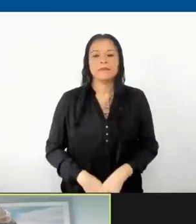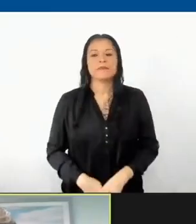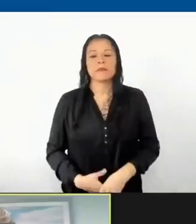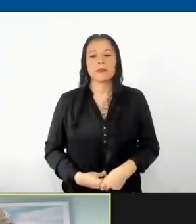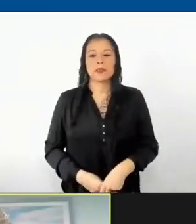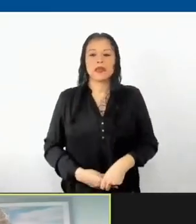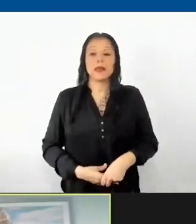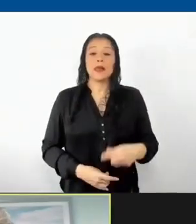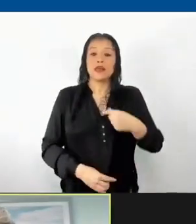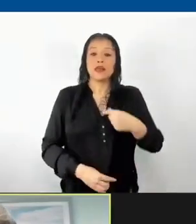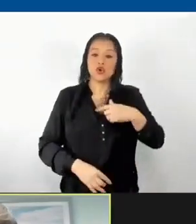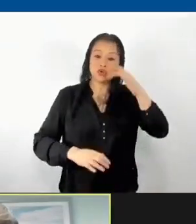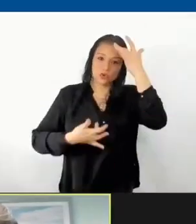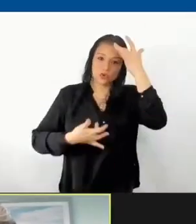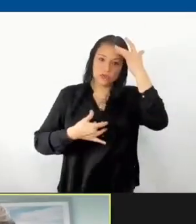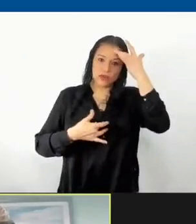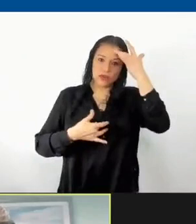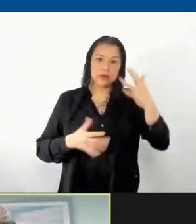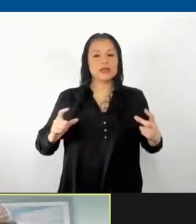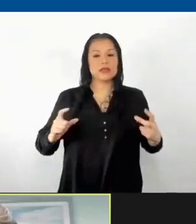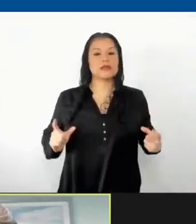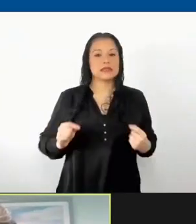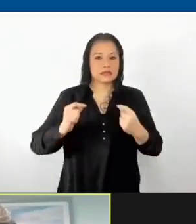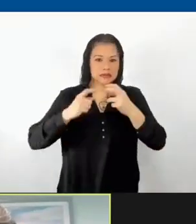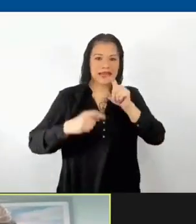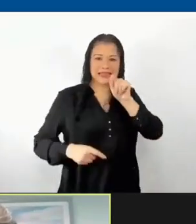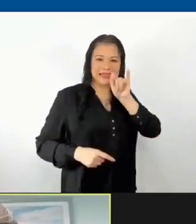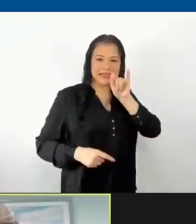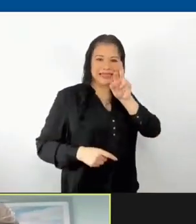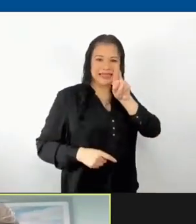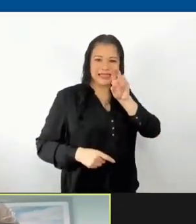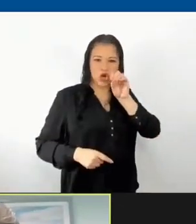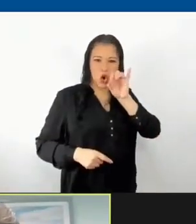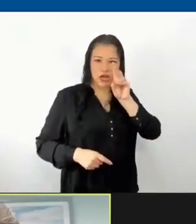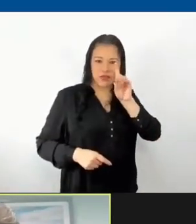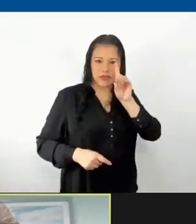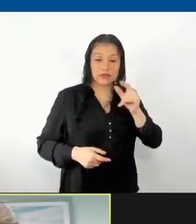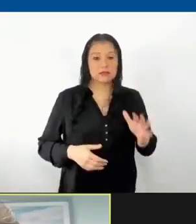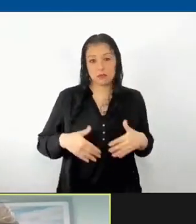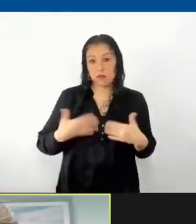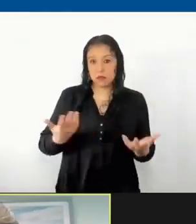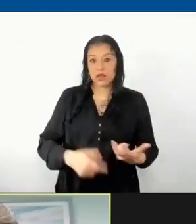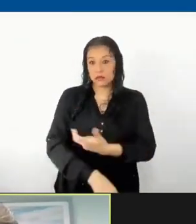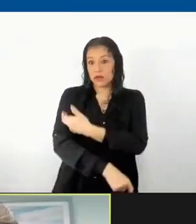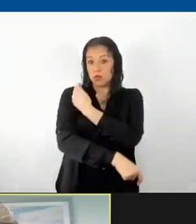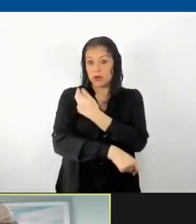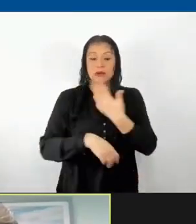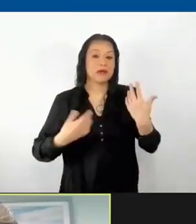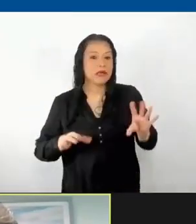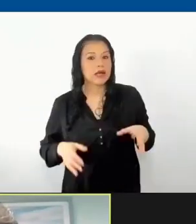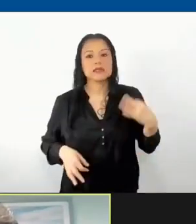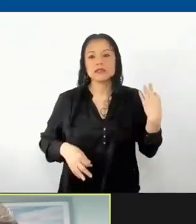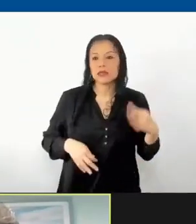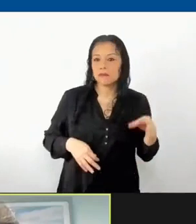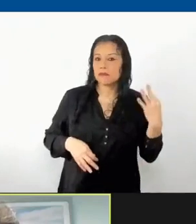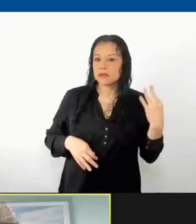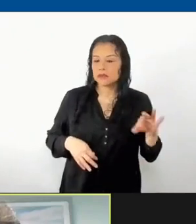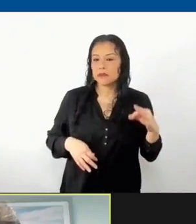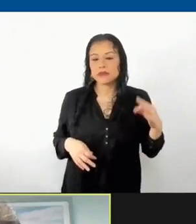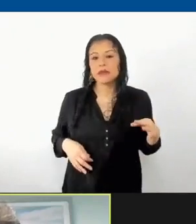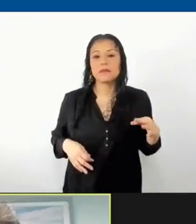Doctor, soy un paciente con tratamiento de cáncer a la tiroides. ¿Se podría poner la vacuna ya que siempre